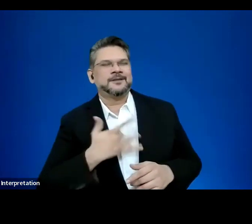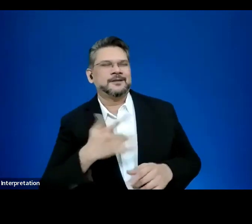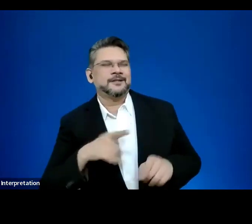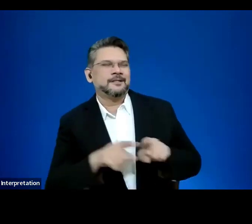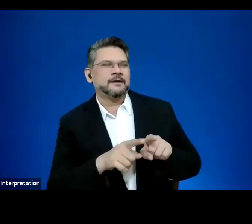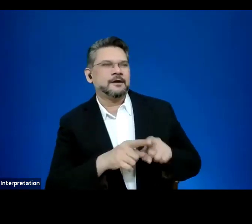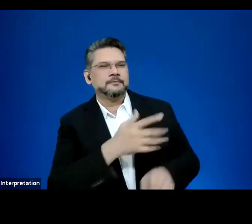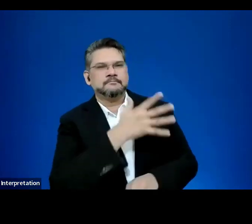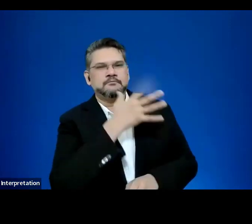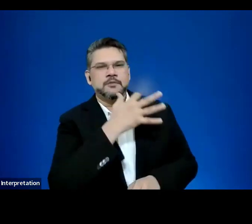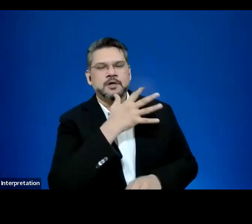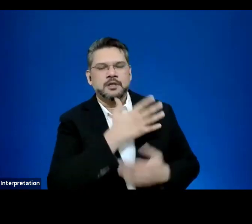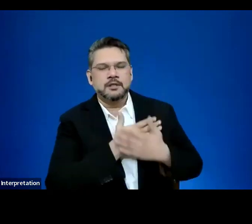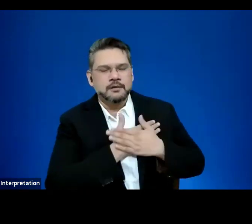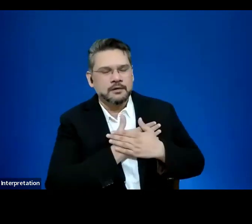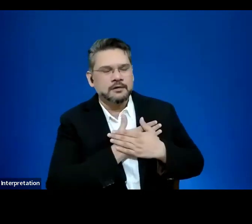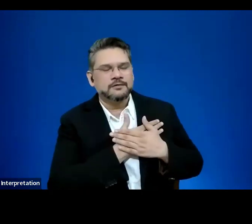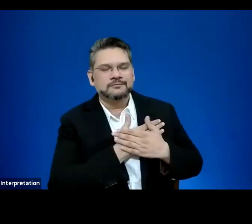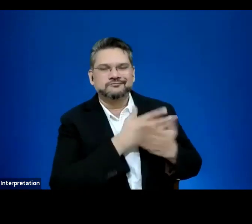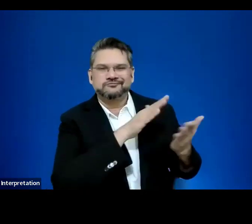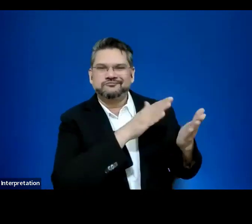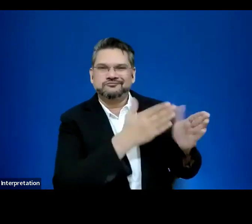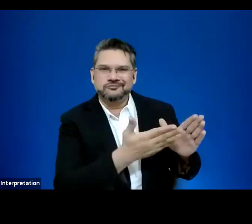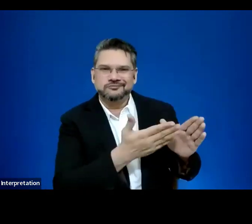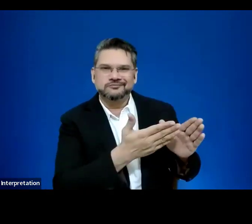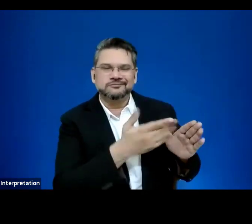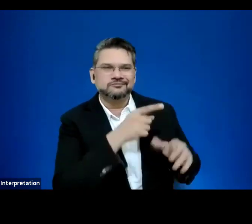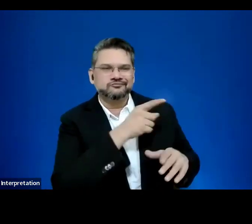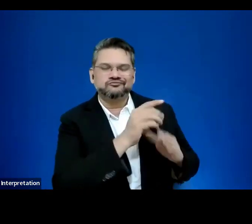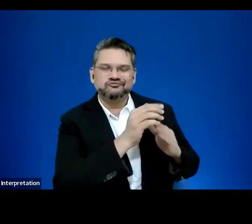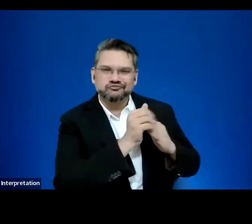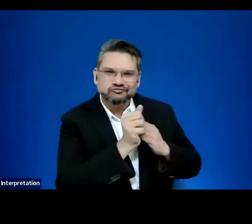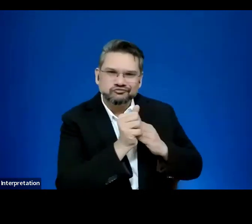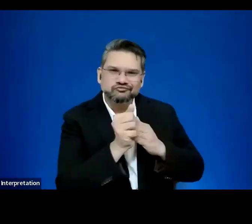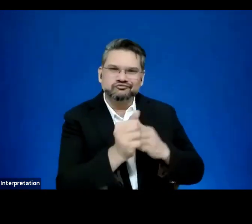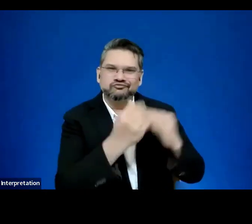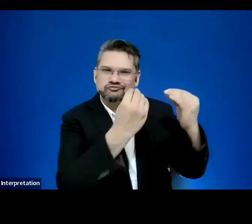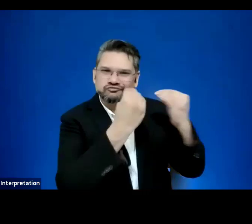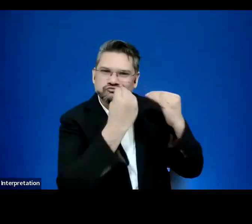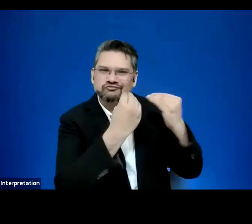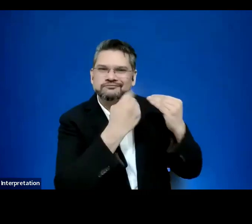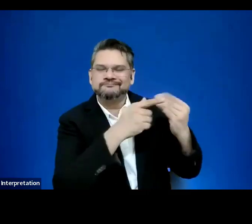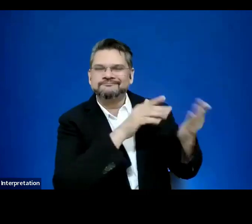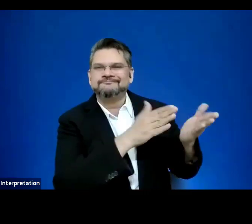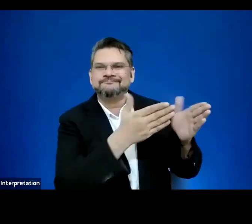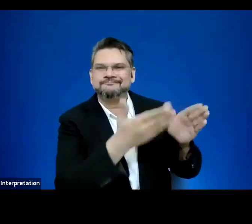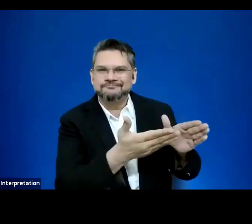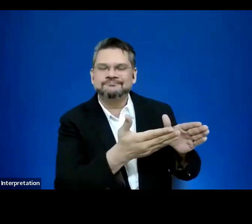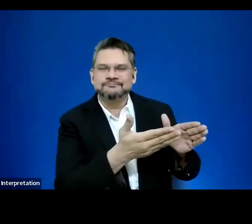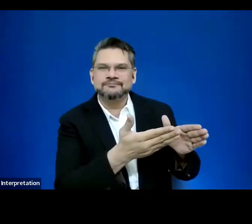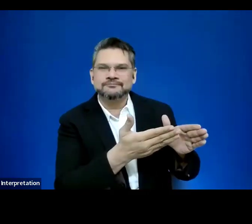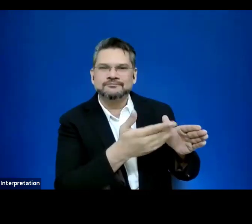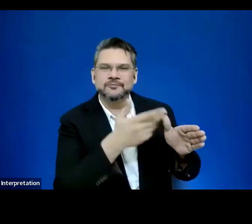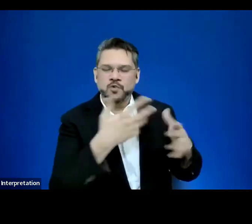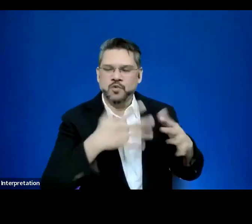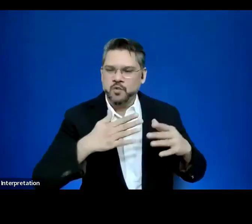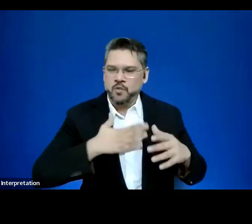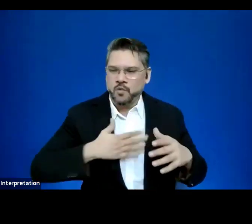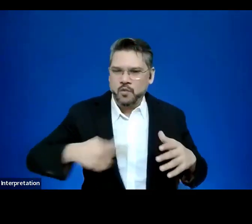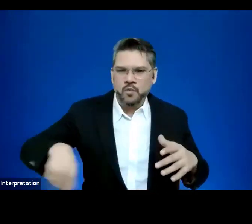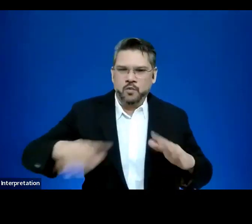我们大家都是在一起。我们失去我们亲爱的母亲，我们的导师，我们的老师，